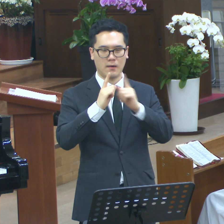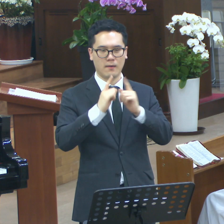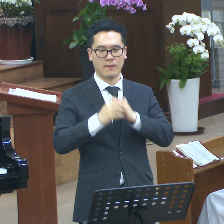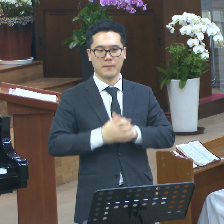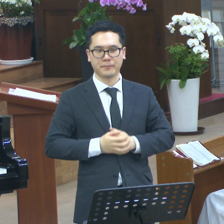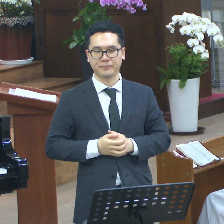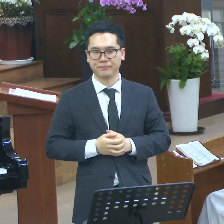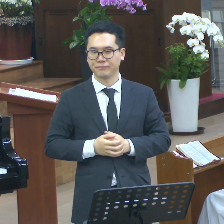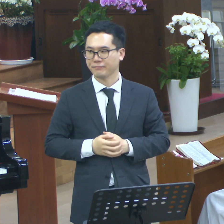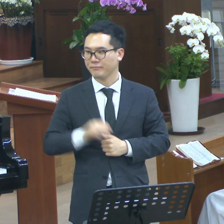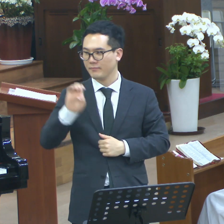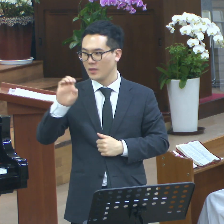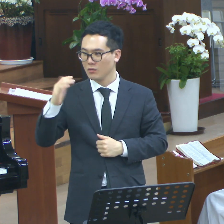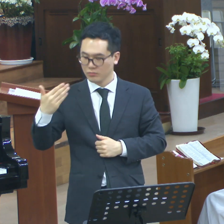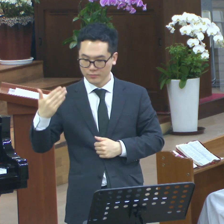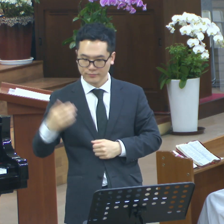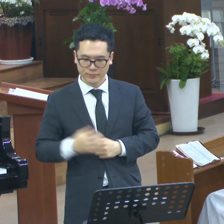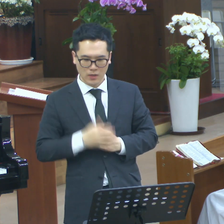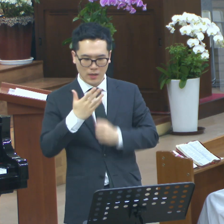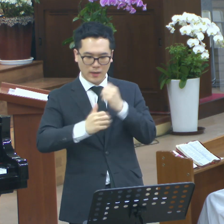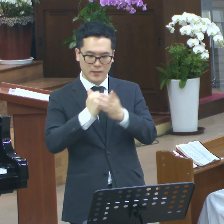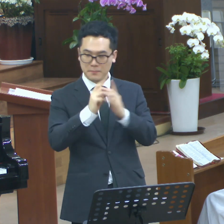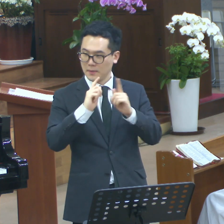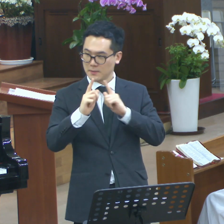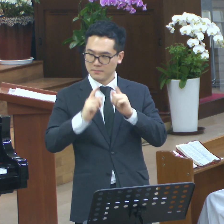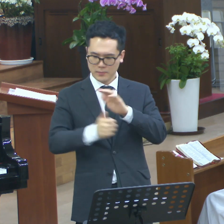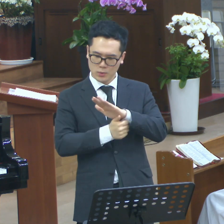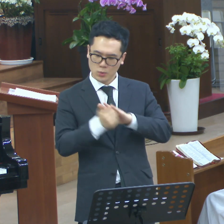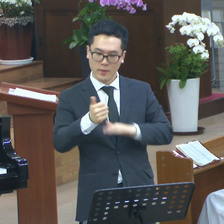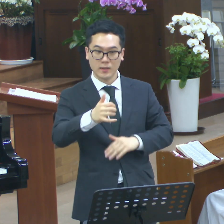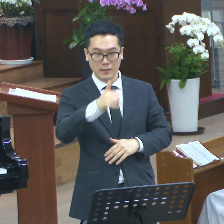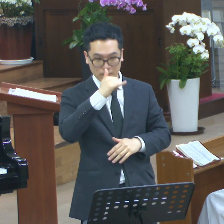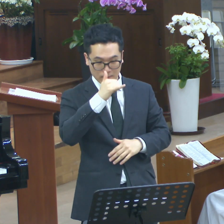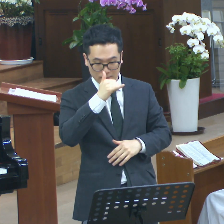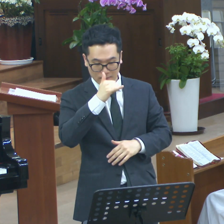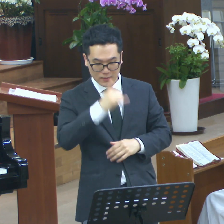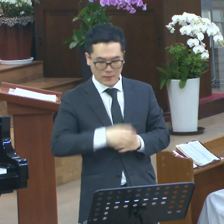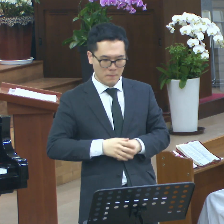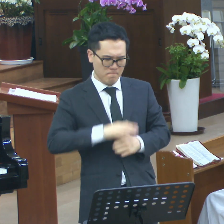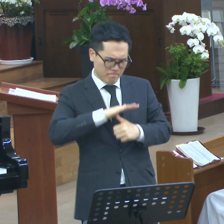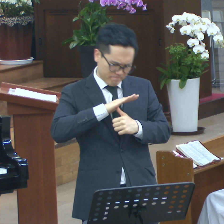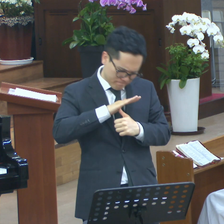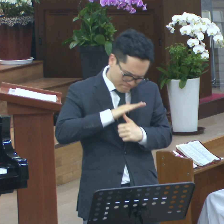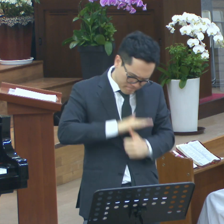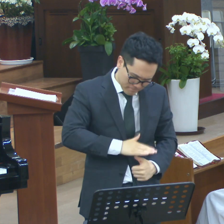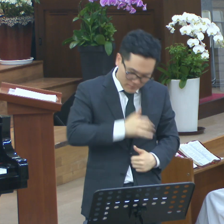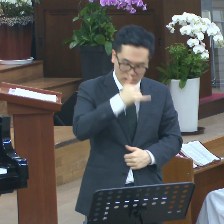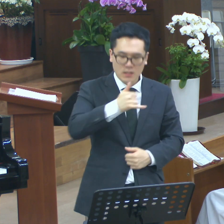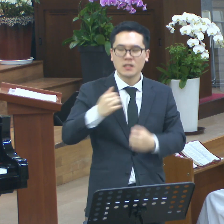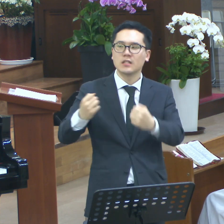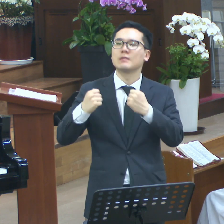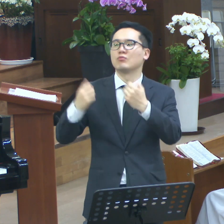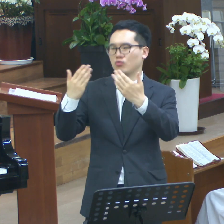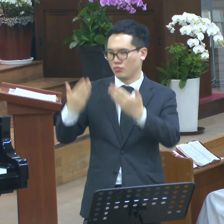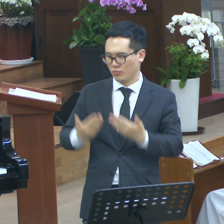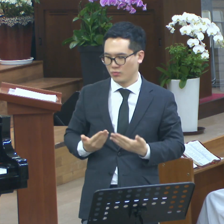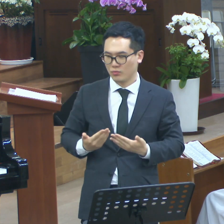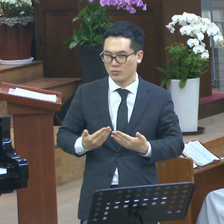49절, 이 하나님 말씀에 소망이 있다. 견딜 수 있는 힘을 준다는 거예요. 하나님 말씀에 소망이 있어요. 소망이라는